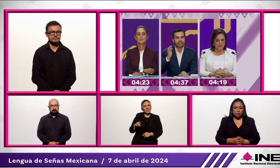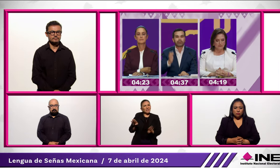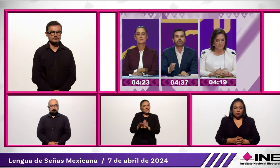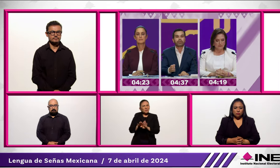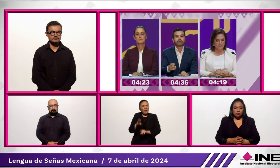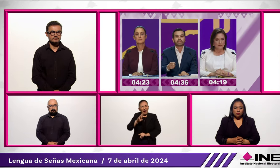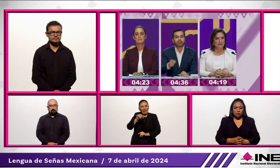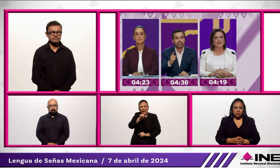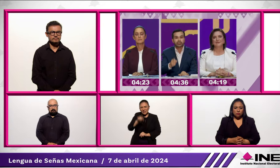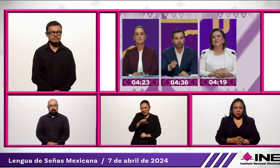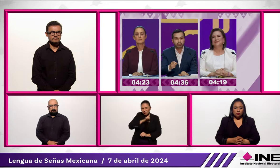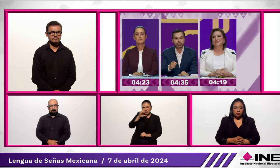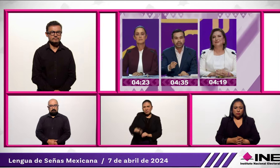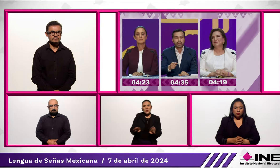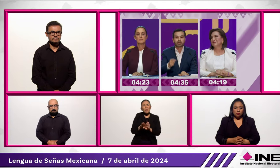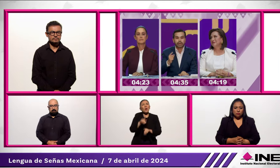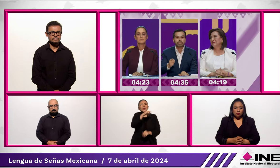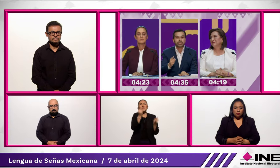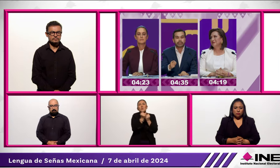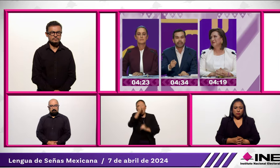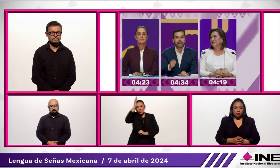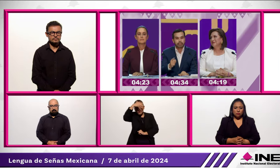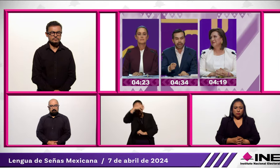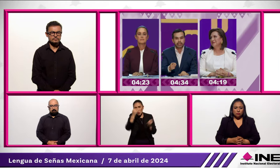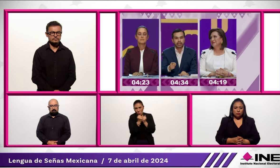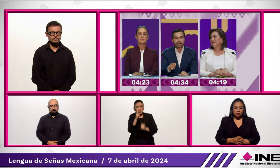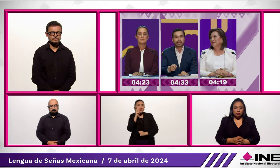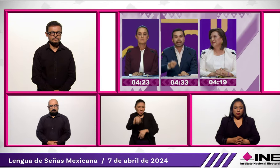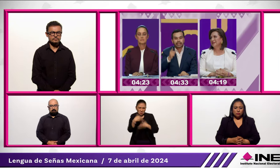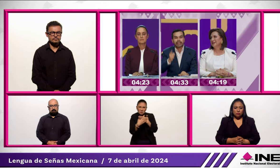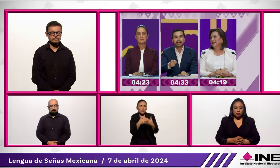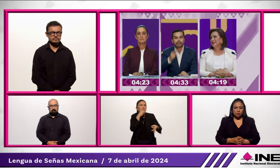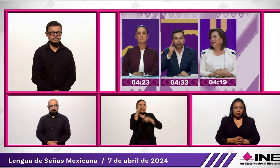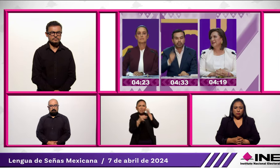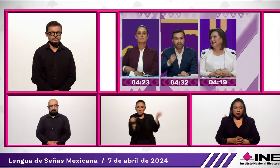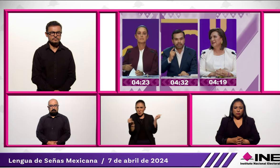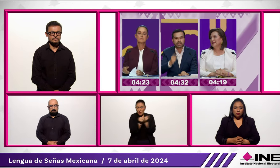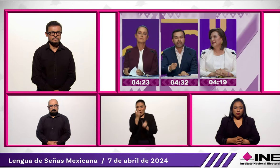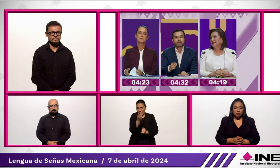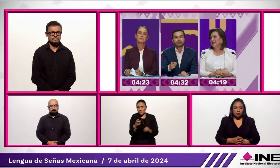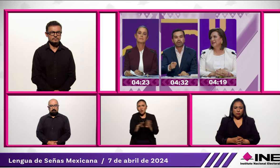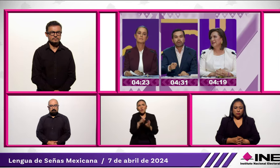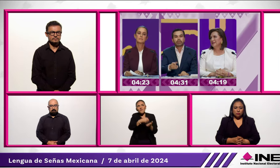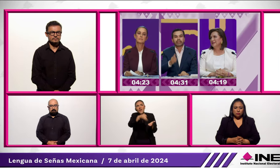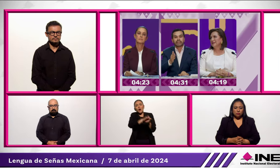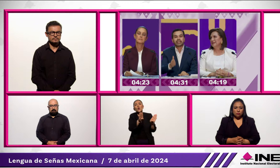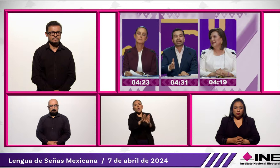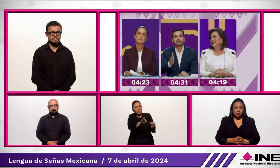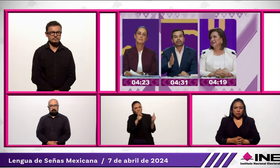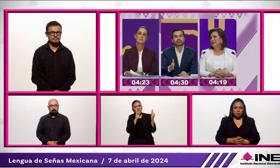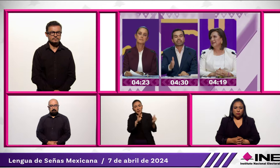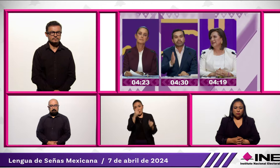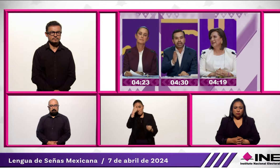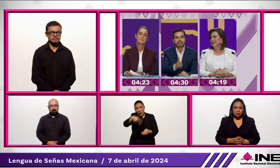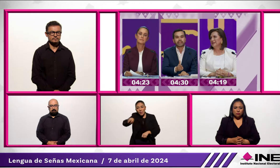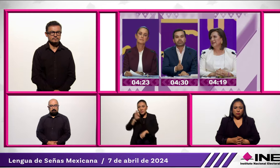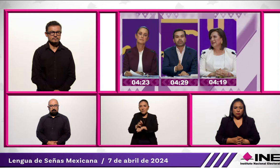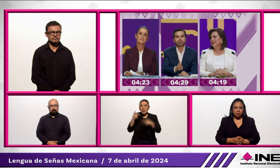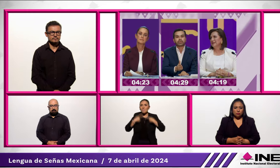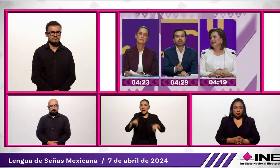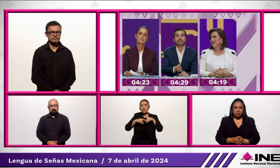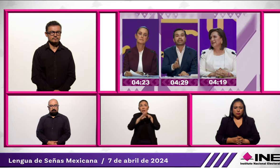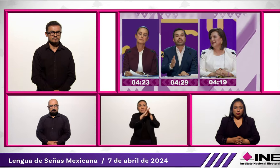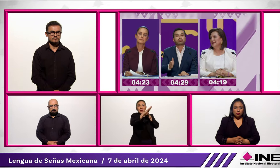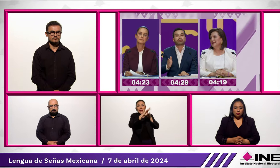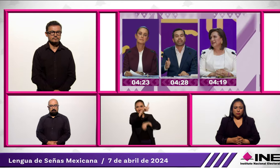racistas, xenófobos de Donald Trump, que los vamos a ver en campaña y que hay que tener el valor para enfrentarlo, para defender a las personas migrantes en los